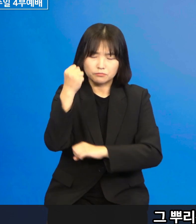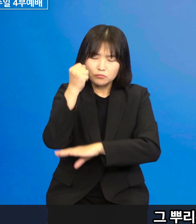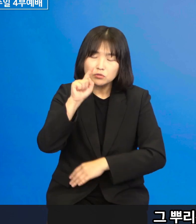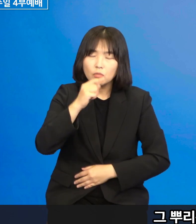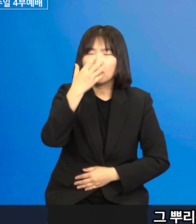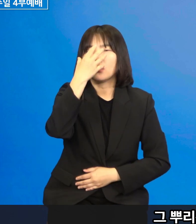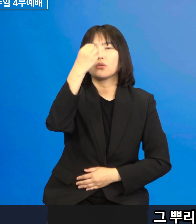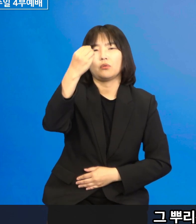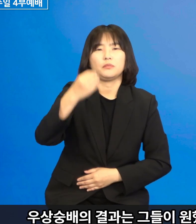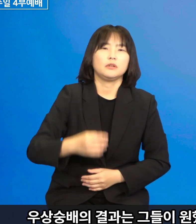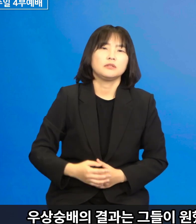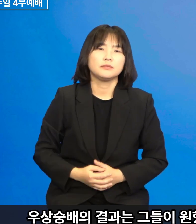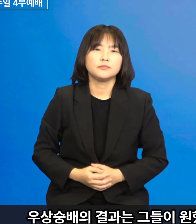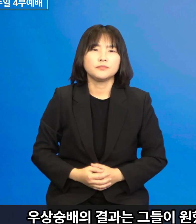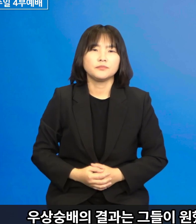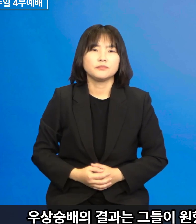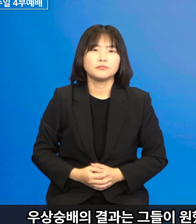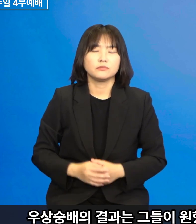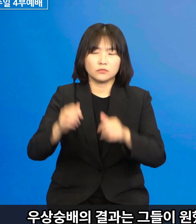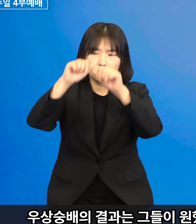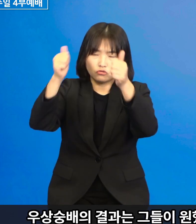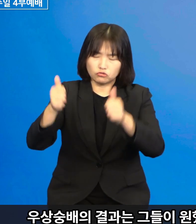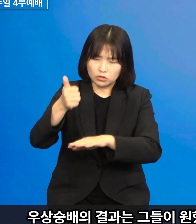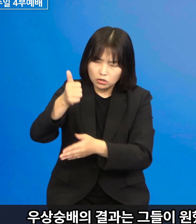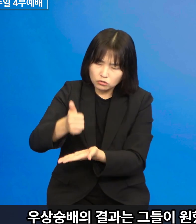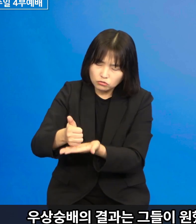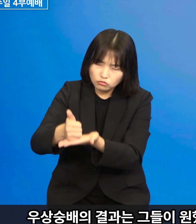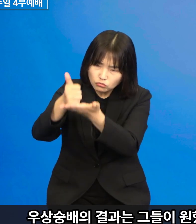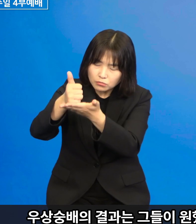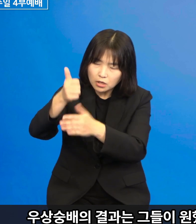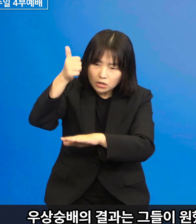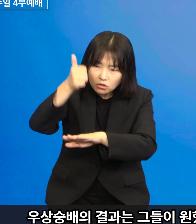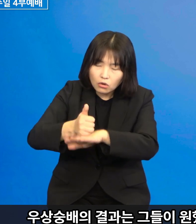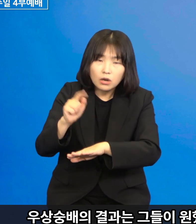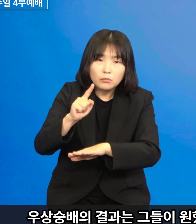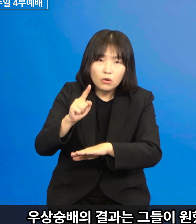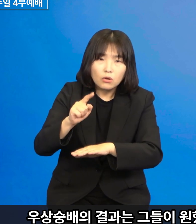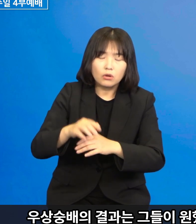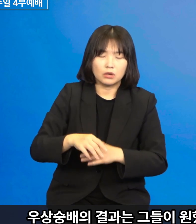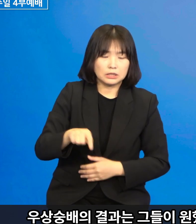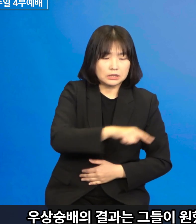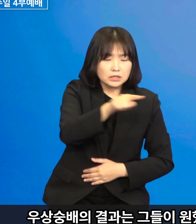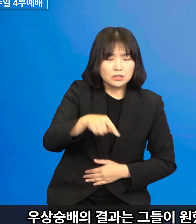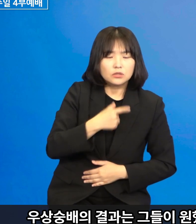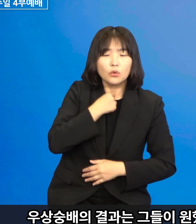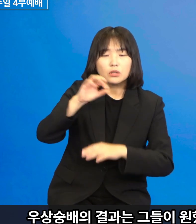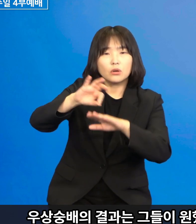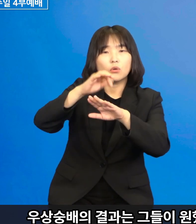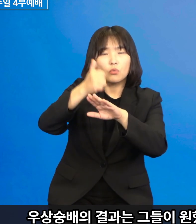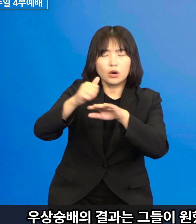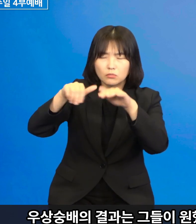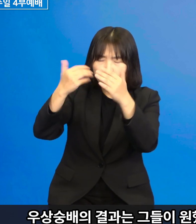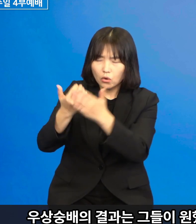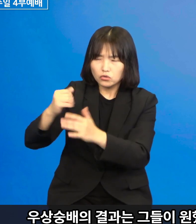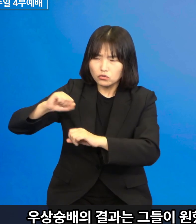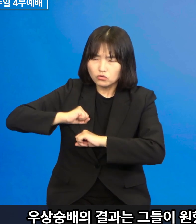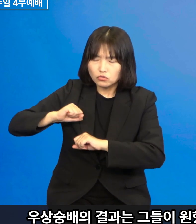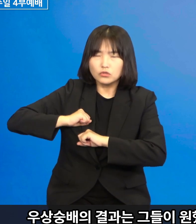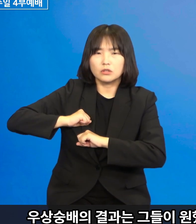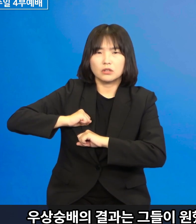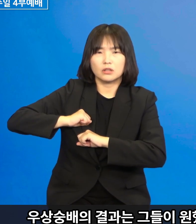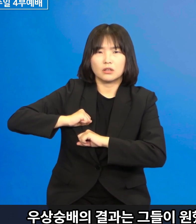교만이고요. 우상 숭배의 결과는 그들이 원했던 왕과 그 모든 군대의